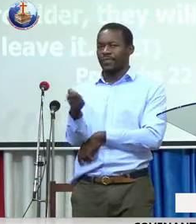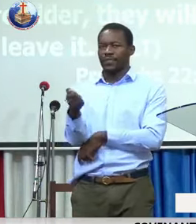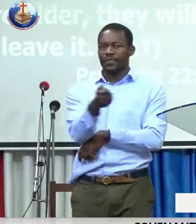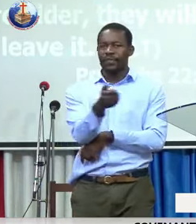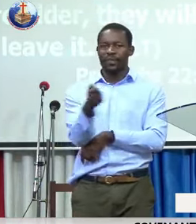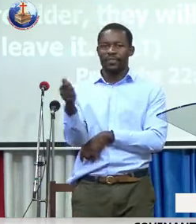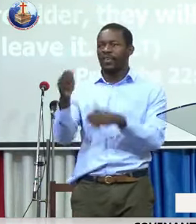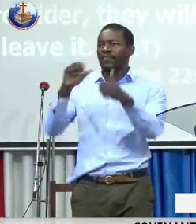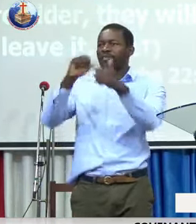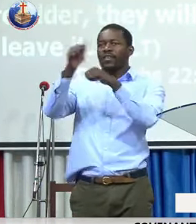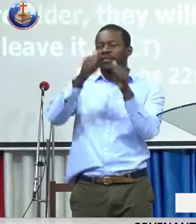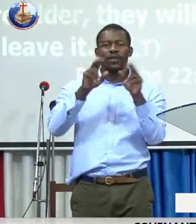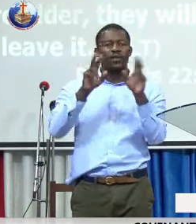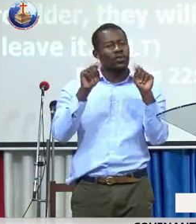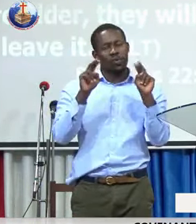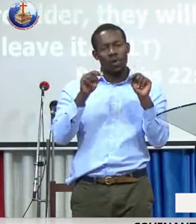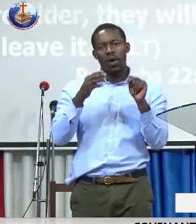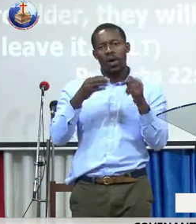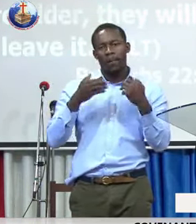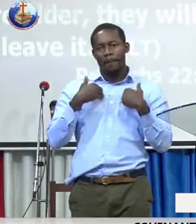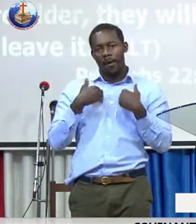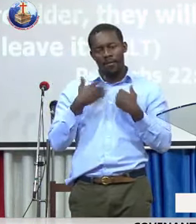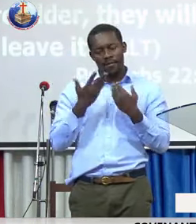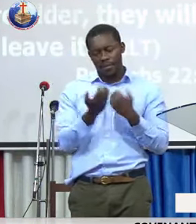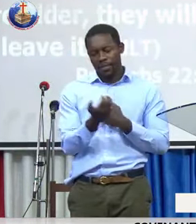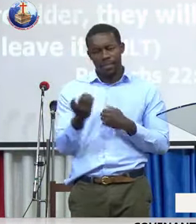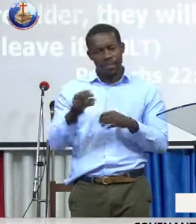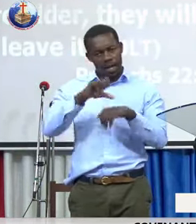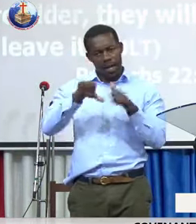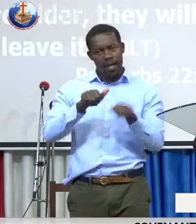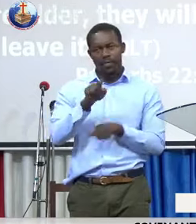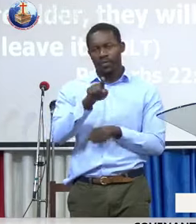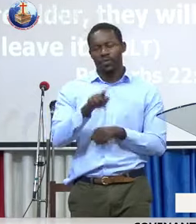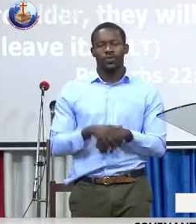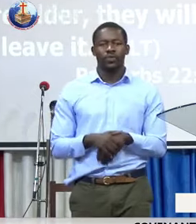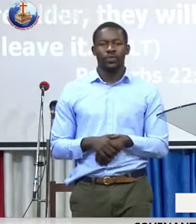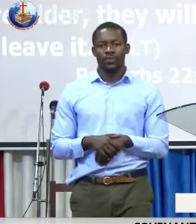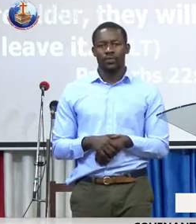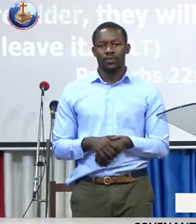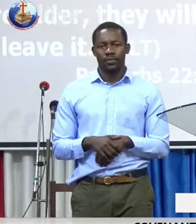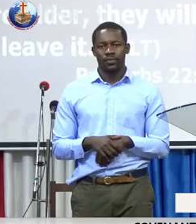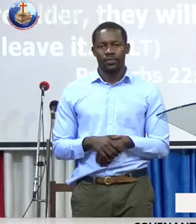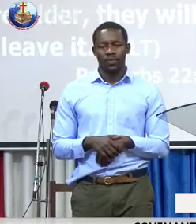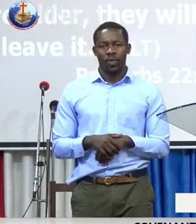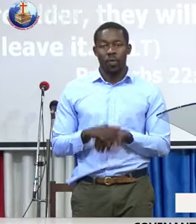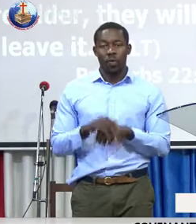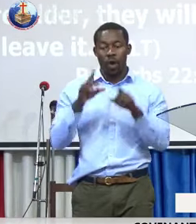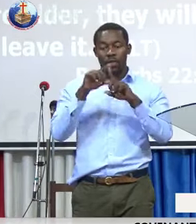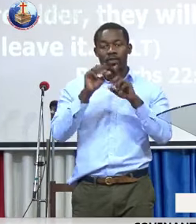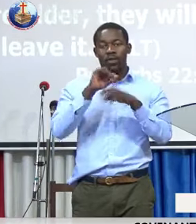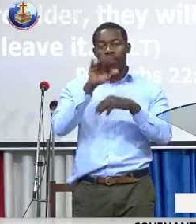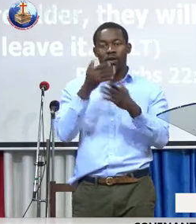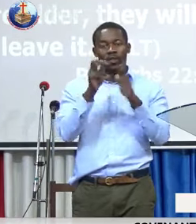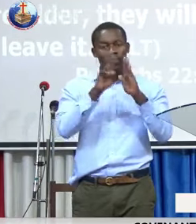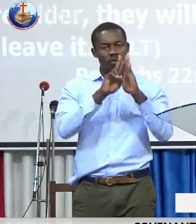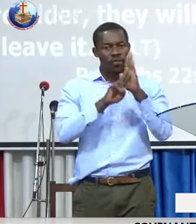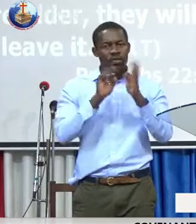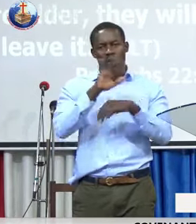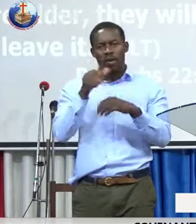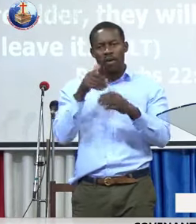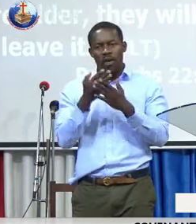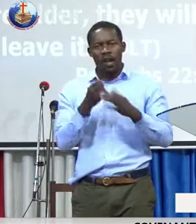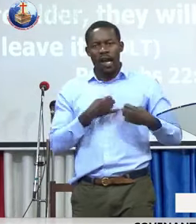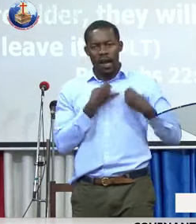to be present in our children's lives. Tunahitaji kuwemo katika maisha ya watoto wetu. So that the words that we have inscribed in our hearts. Ili kwamba maneno